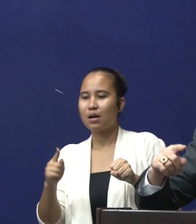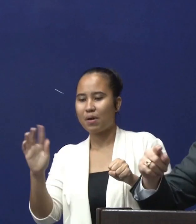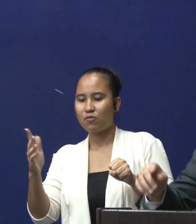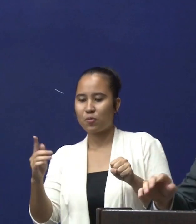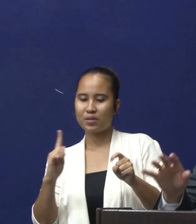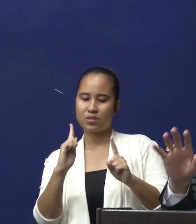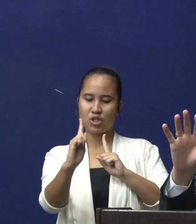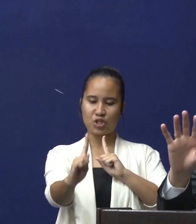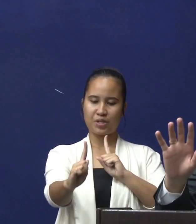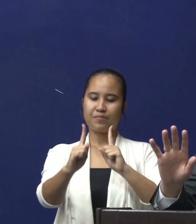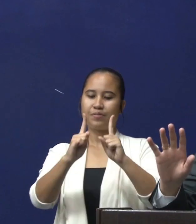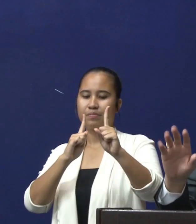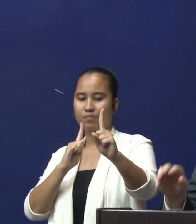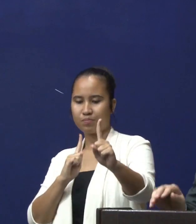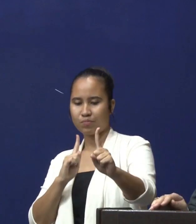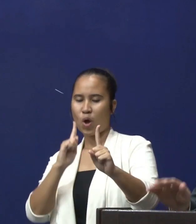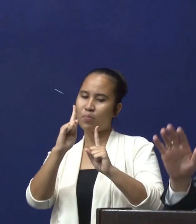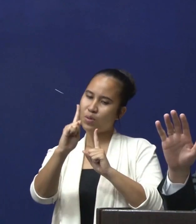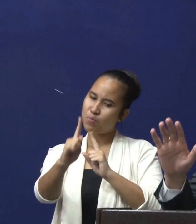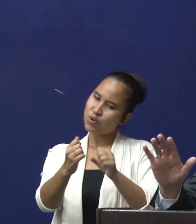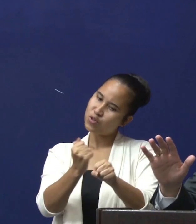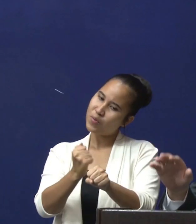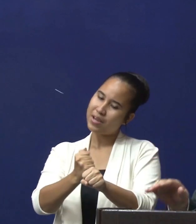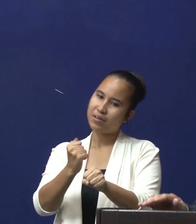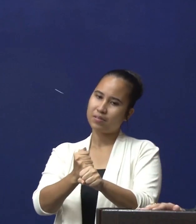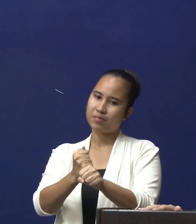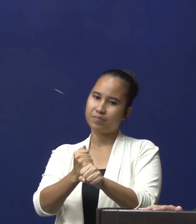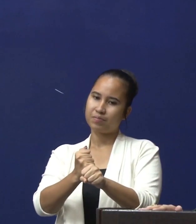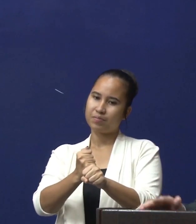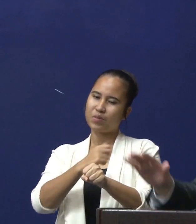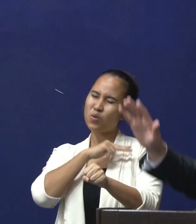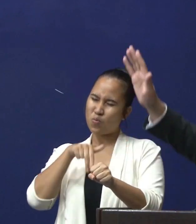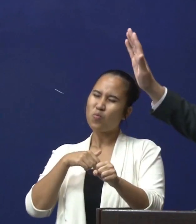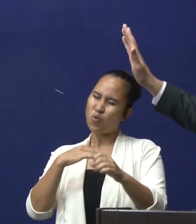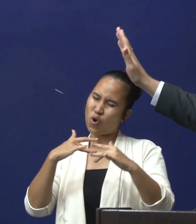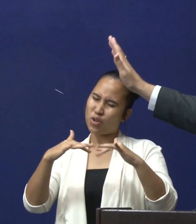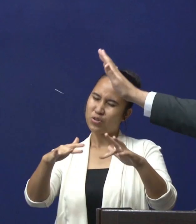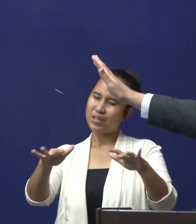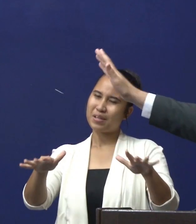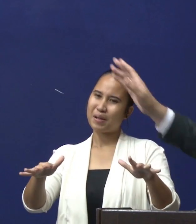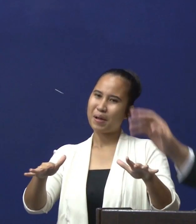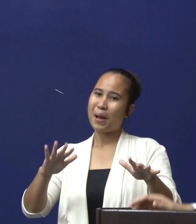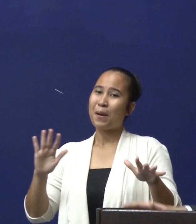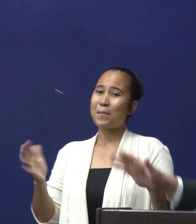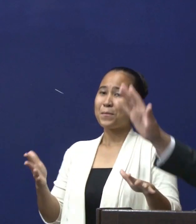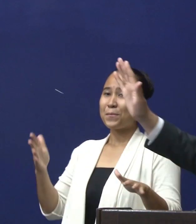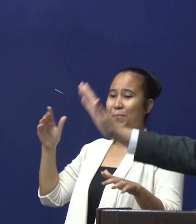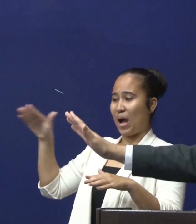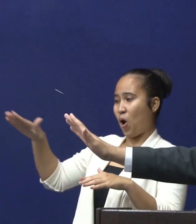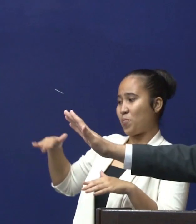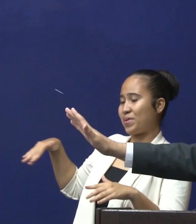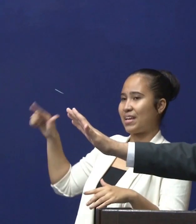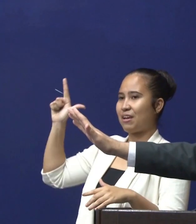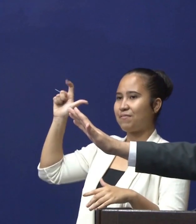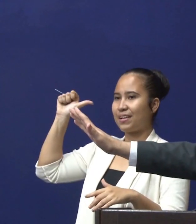maar 2-3 mensen, dan zeggen we oké, want we controleren het. Maar als daarop de Latour instructie geven, men doet het